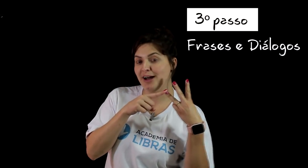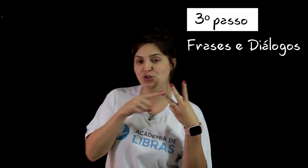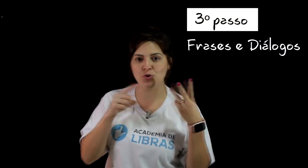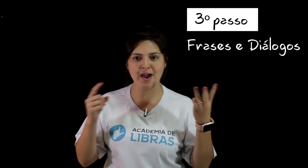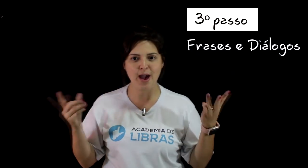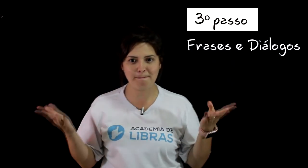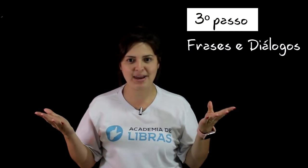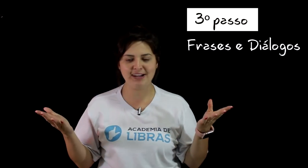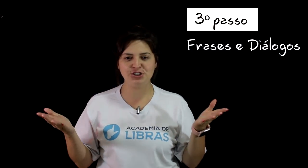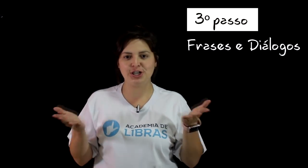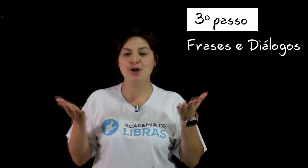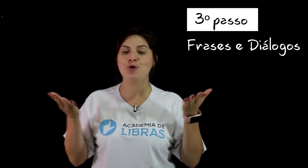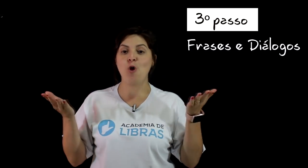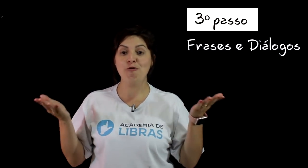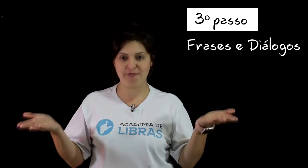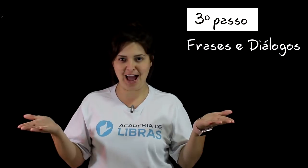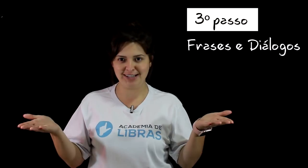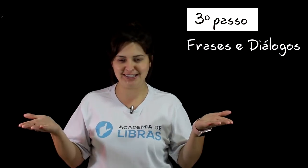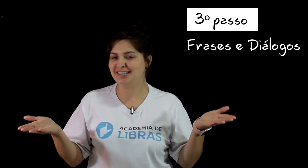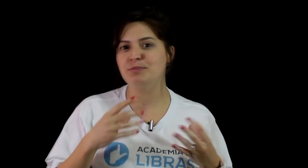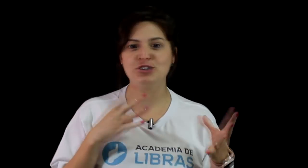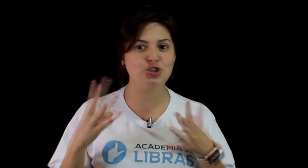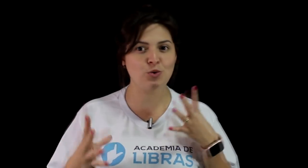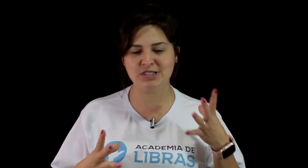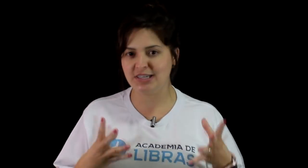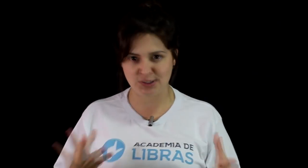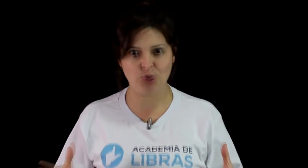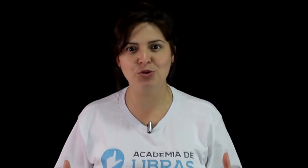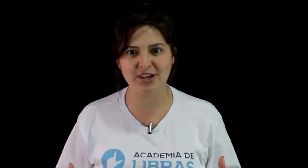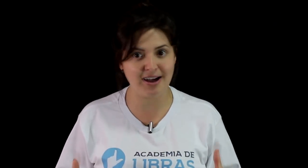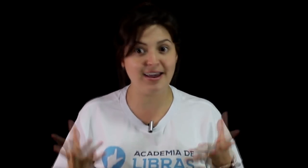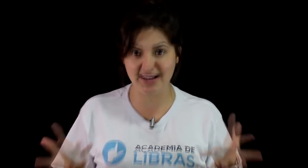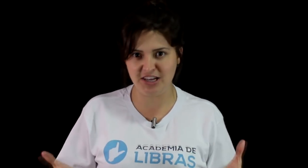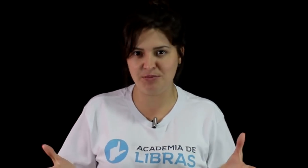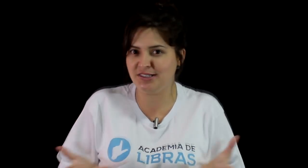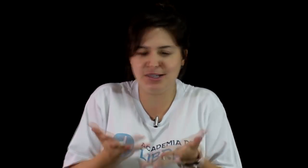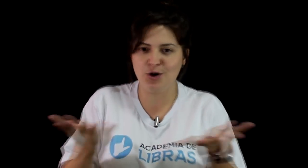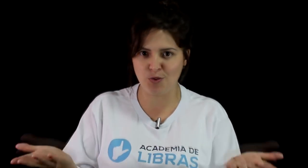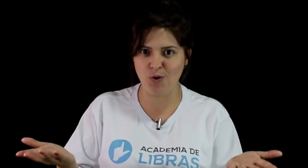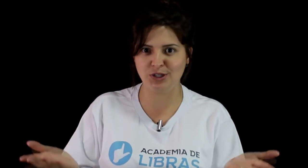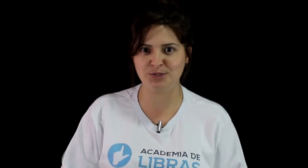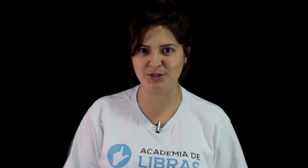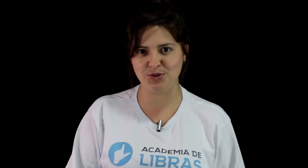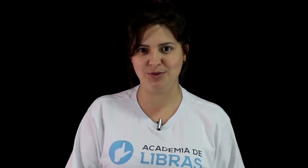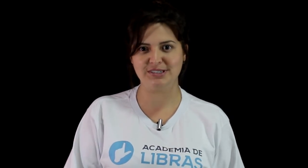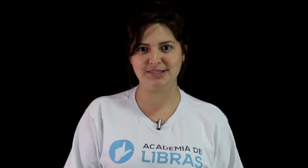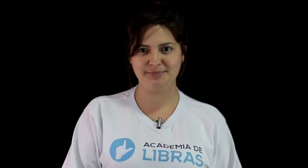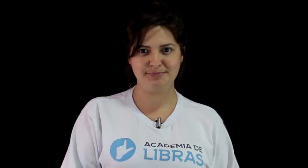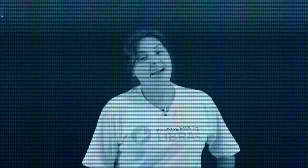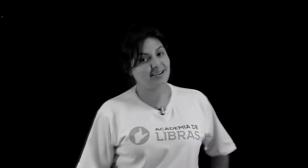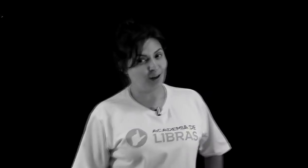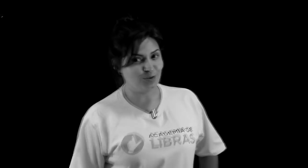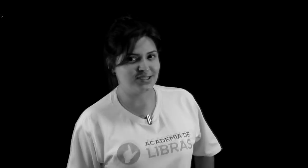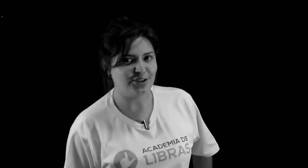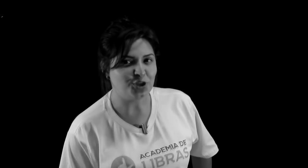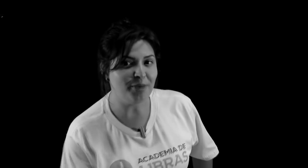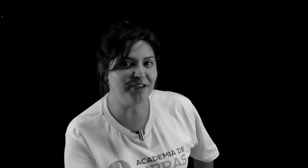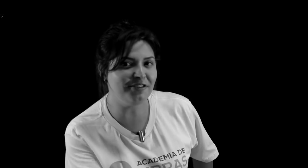passo é a prática com frases, para a gente conseguir se comunicar em Libras com outras pessoas. Então, seja